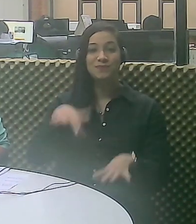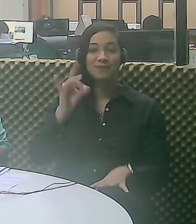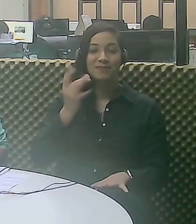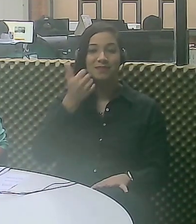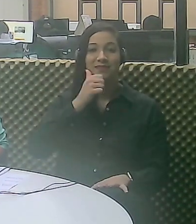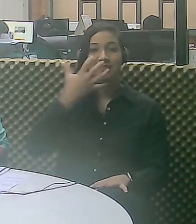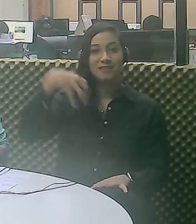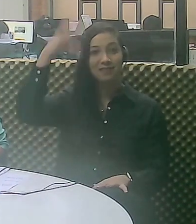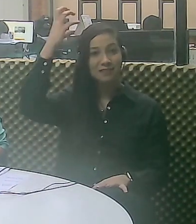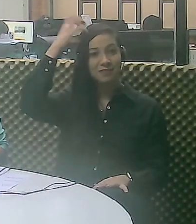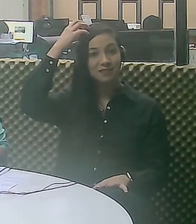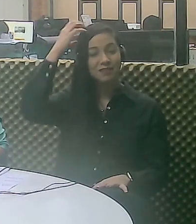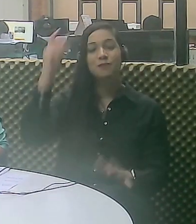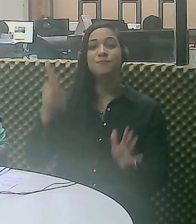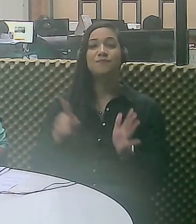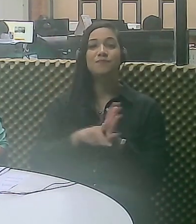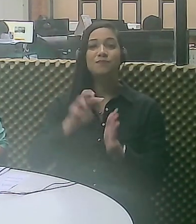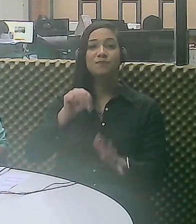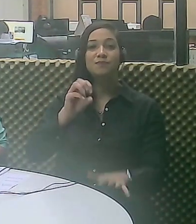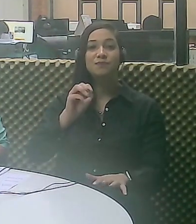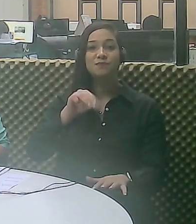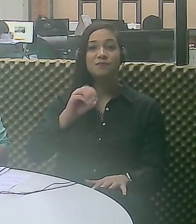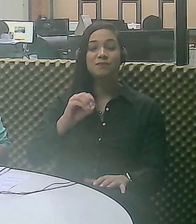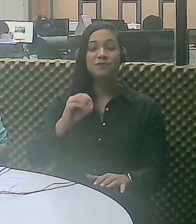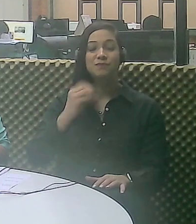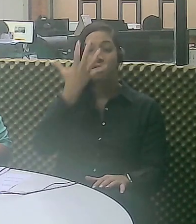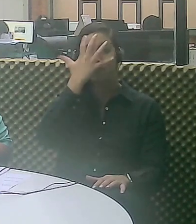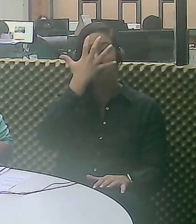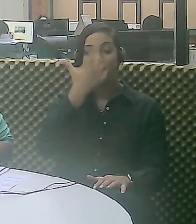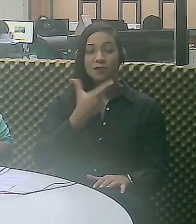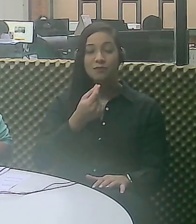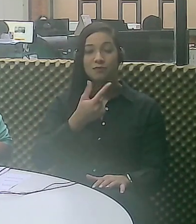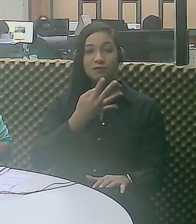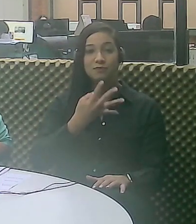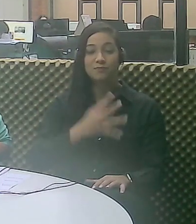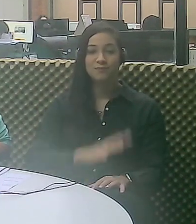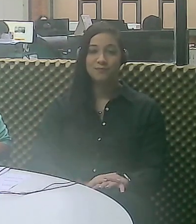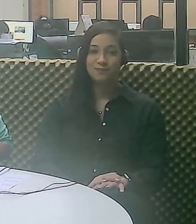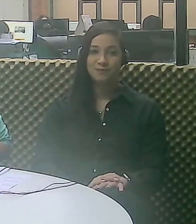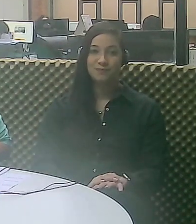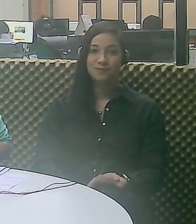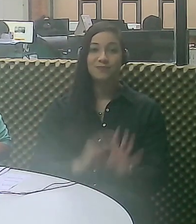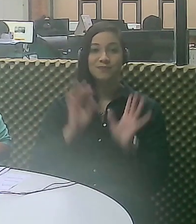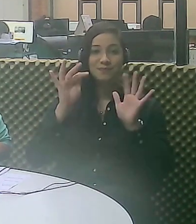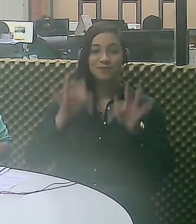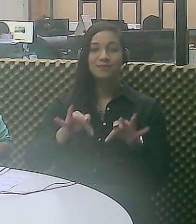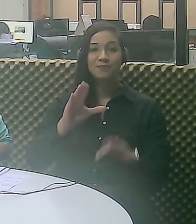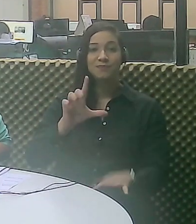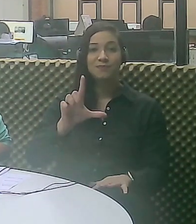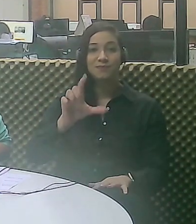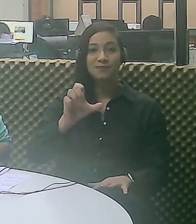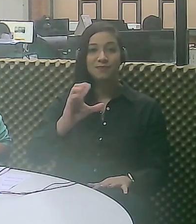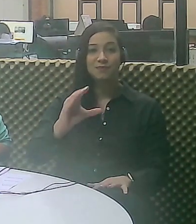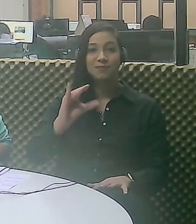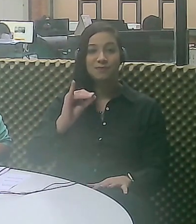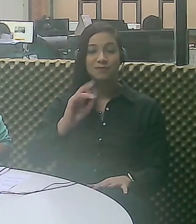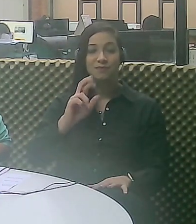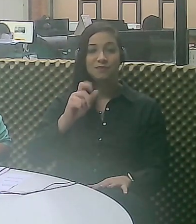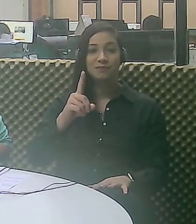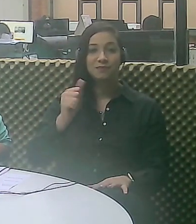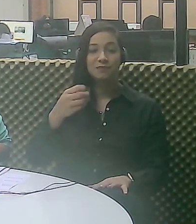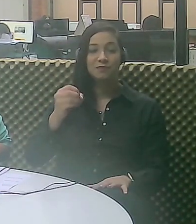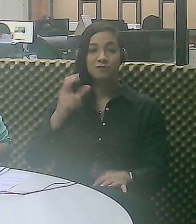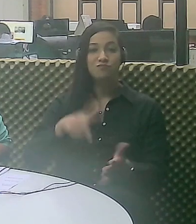da rainha e princesa do Reinado de Momo do Carnaval de Uberlândia do próximo ano. Ao final, Leci Brandão sobe ao palco